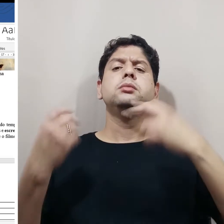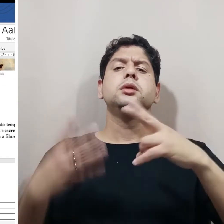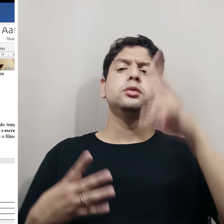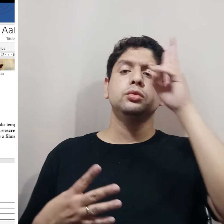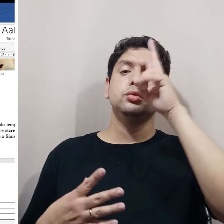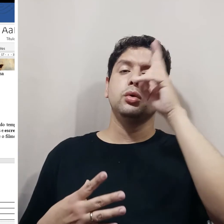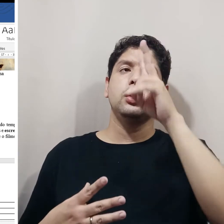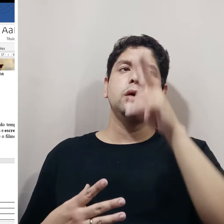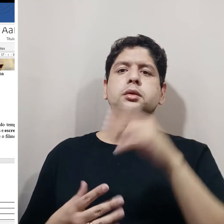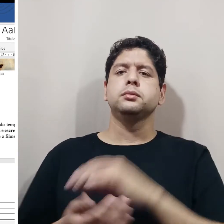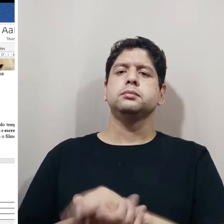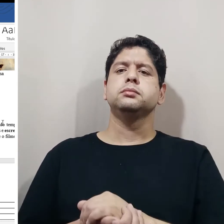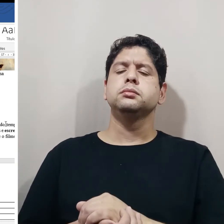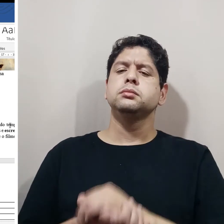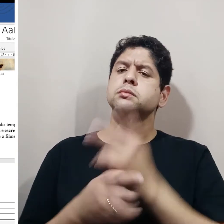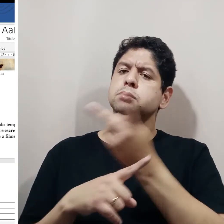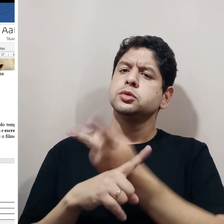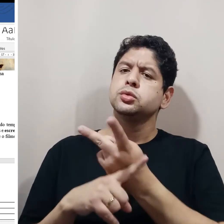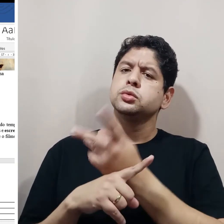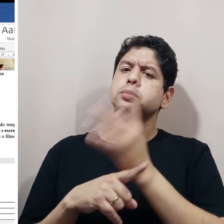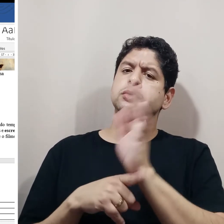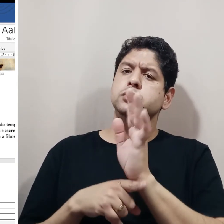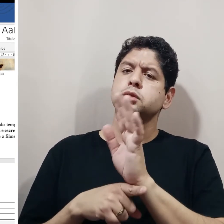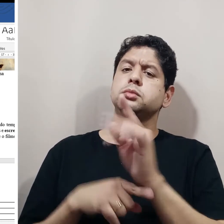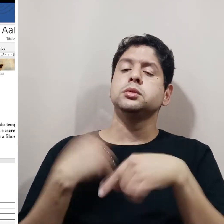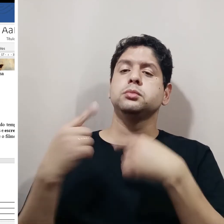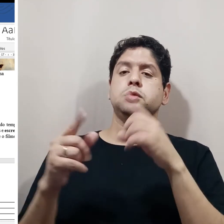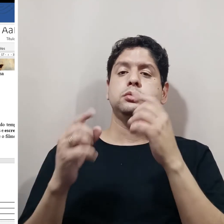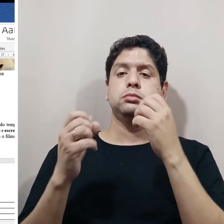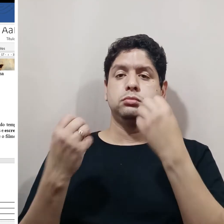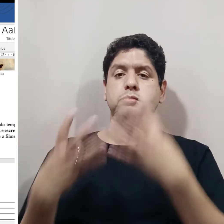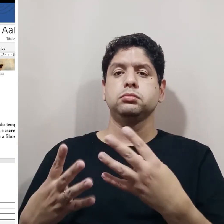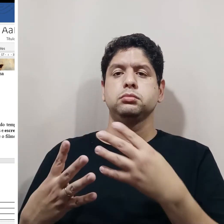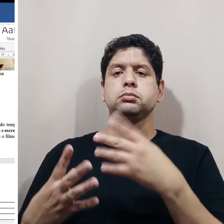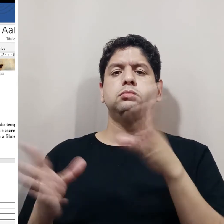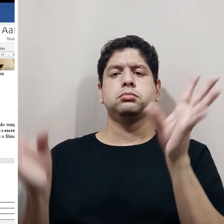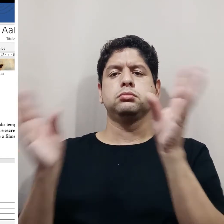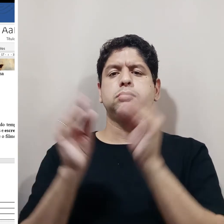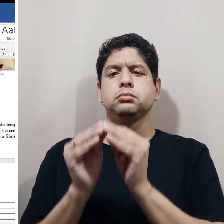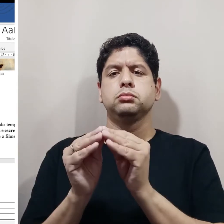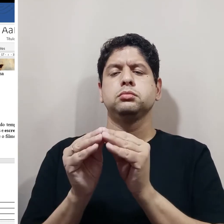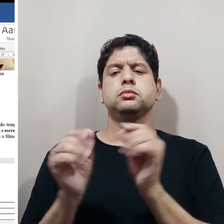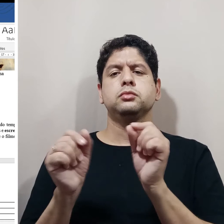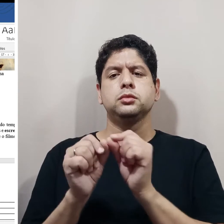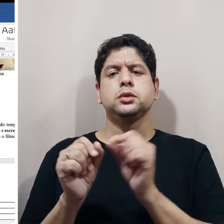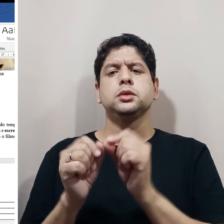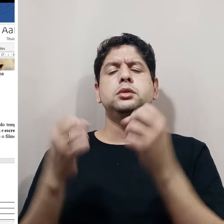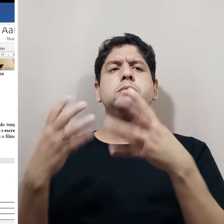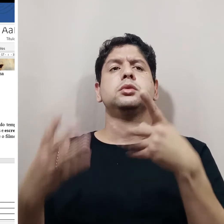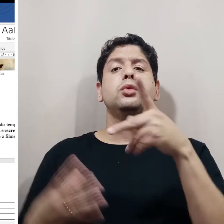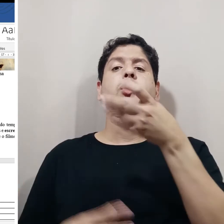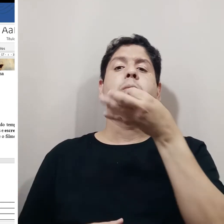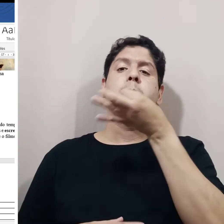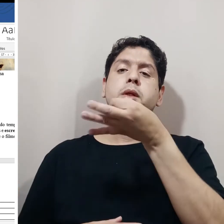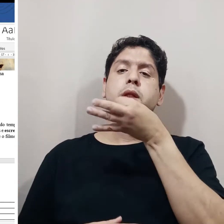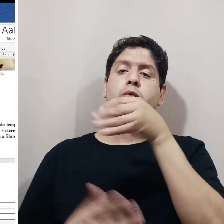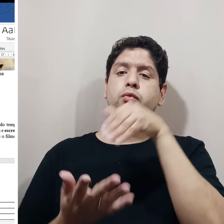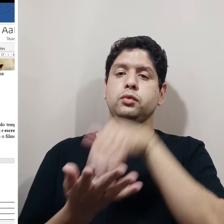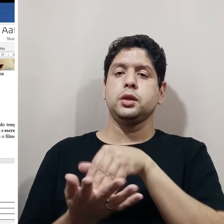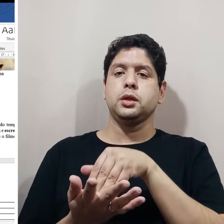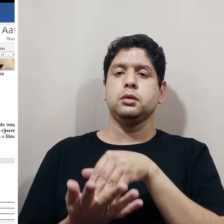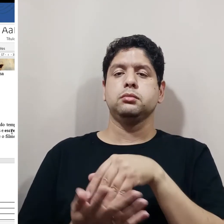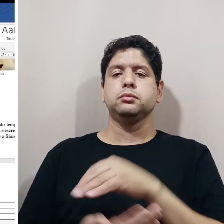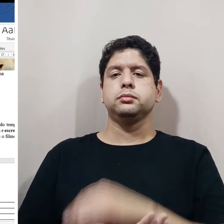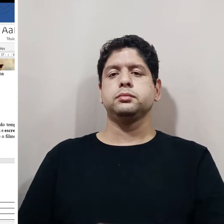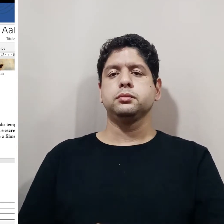inglês William Shakespeare, ganhou muitas versões ao longo do tempo. Vários filmes foram feitos sobre essa história ou inspirados nela. Procure